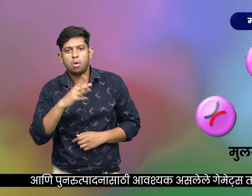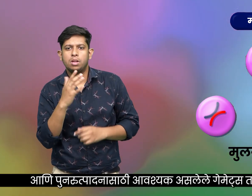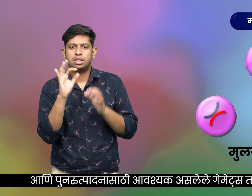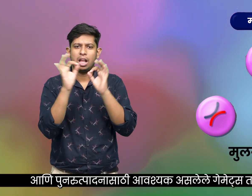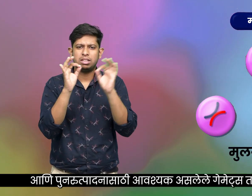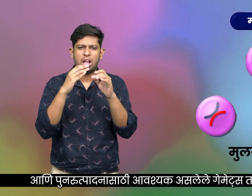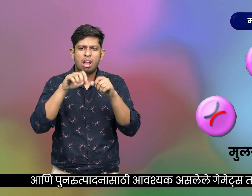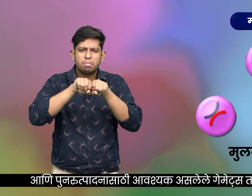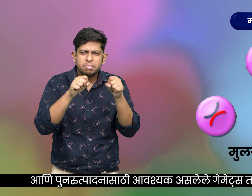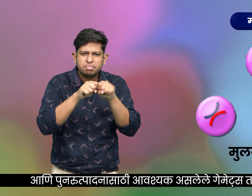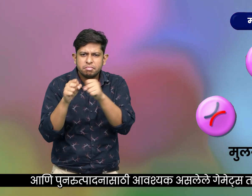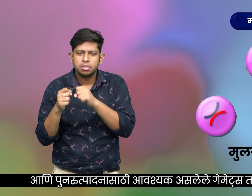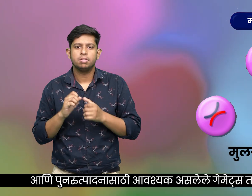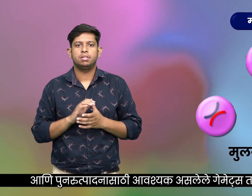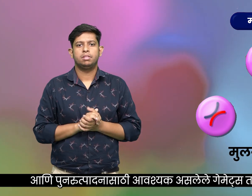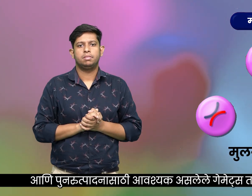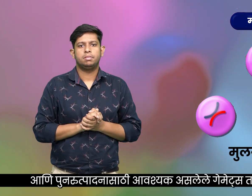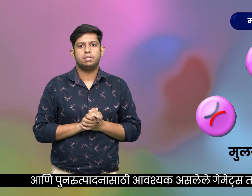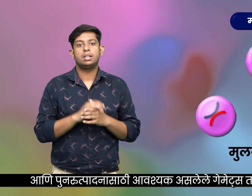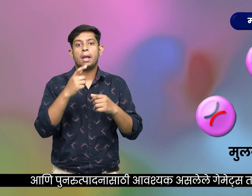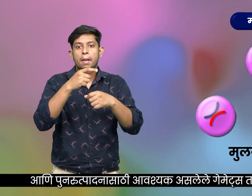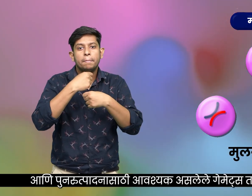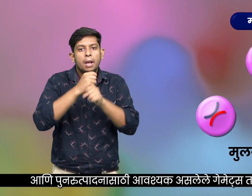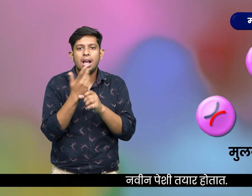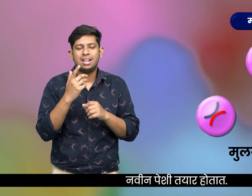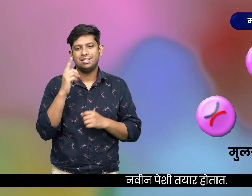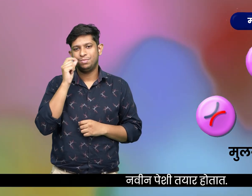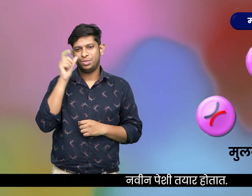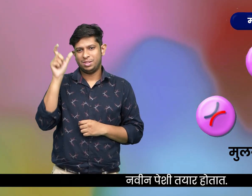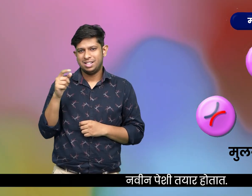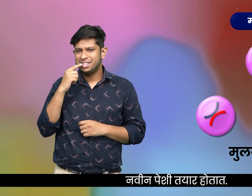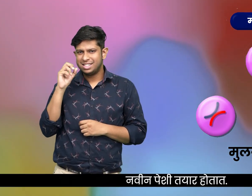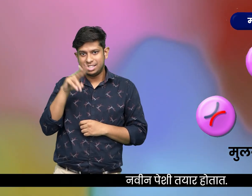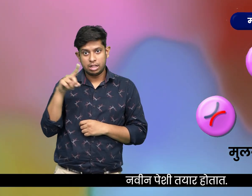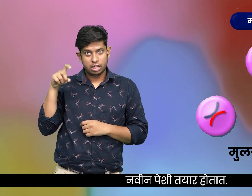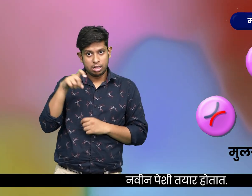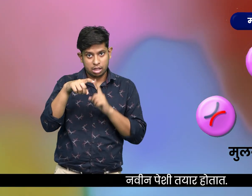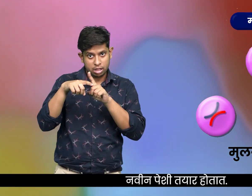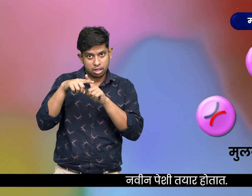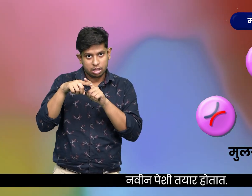असलेले गॅमेट्स तयार करण्यासाठी नवीन पेशी तयार होतात.